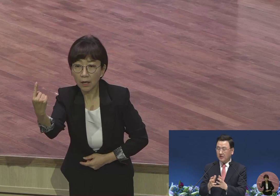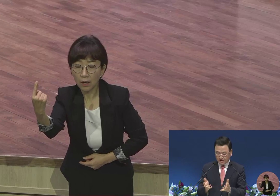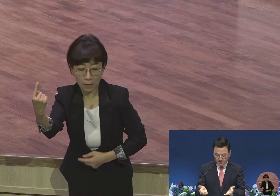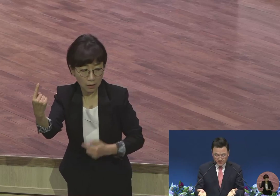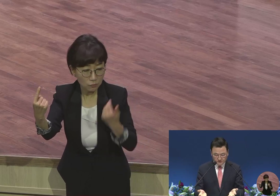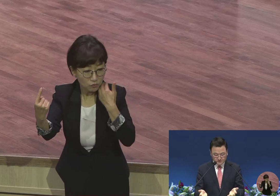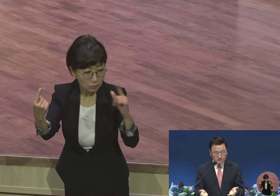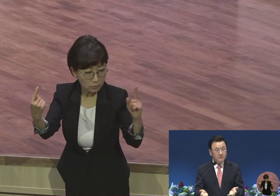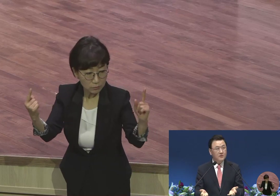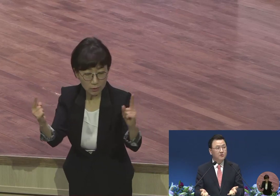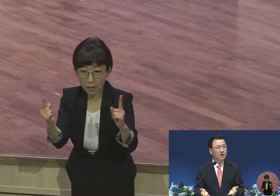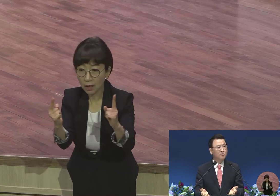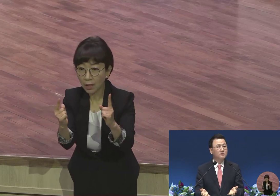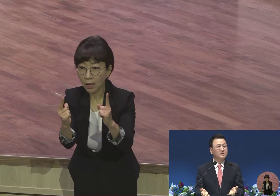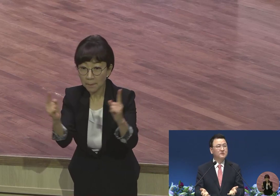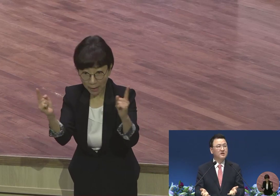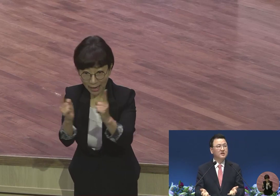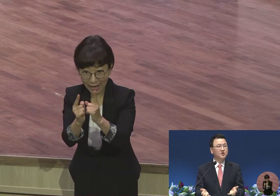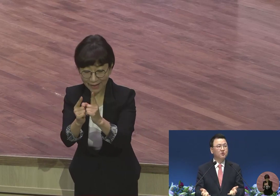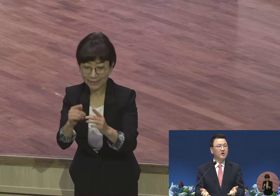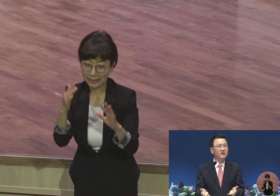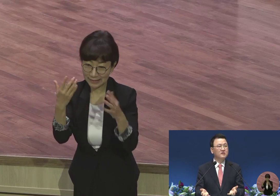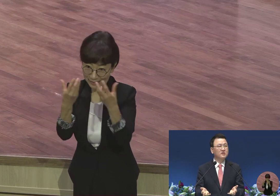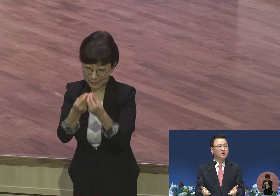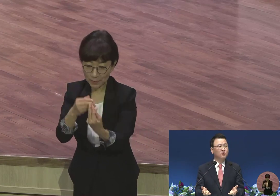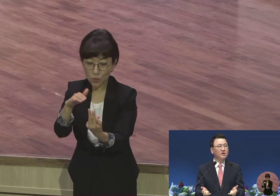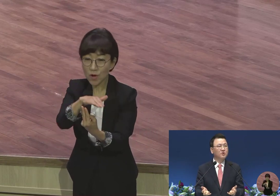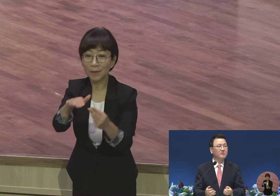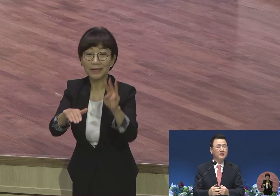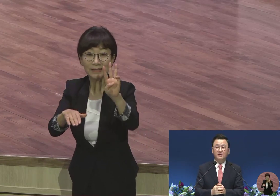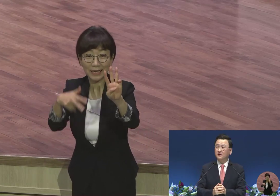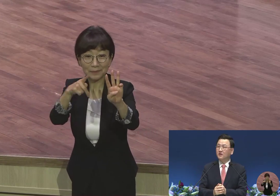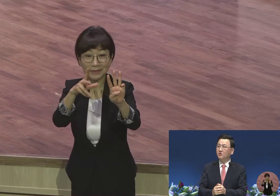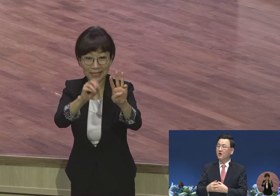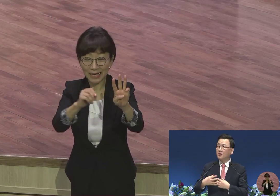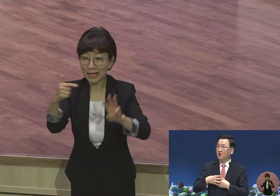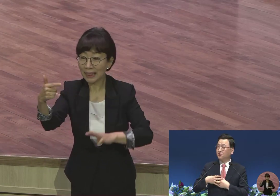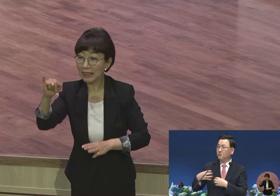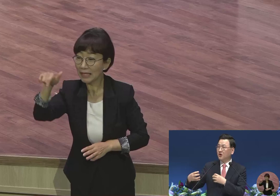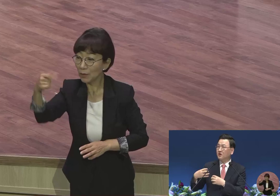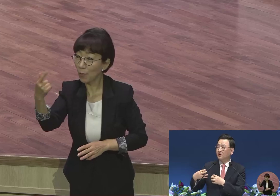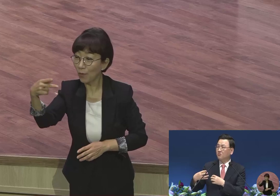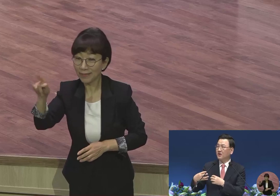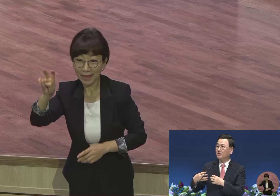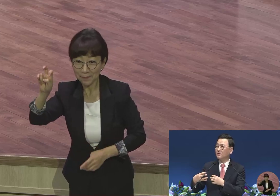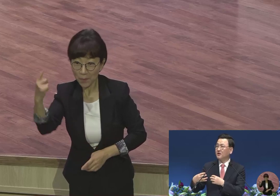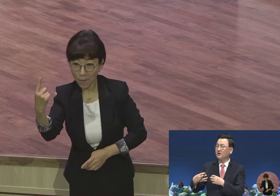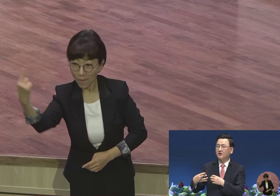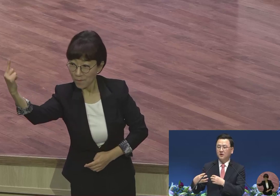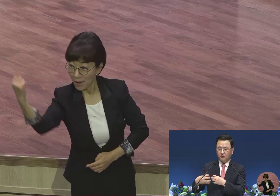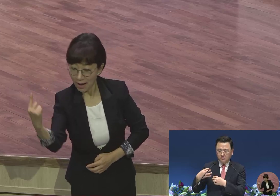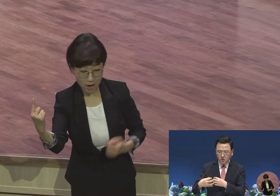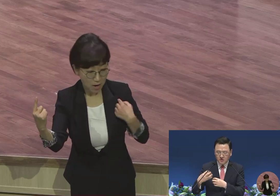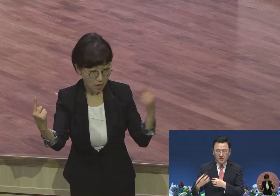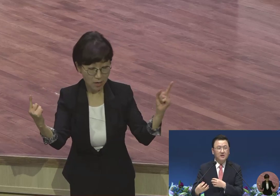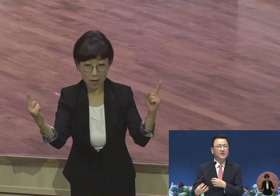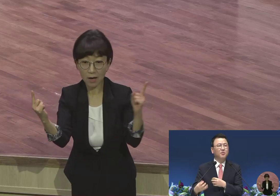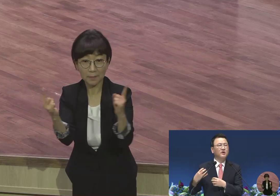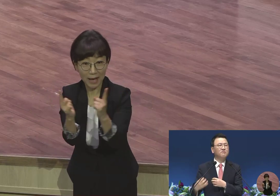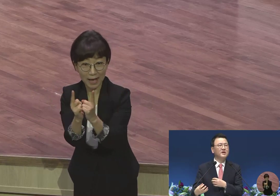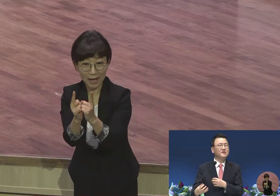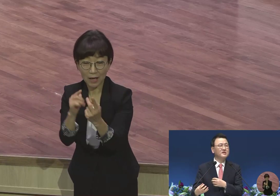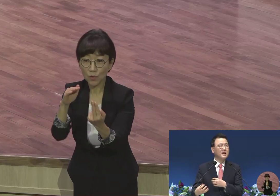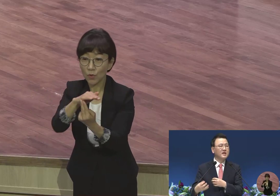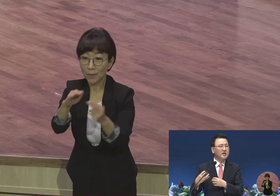장면이 많다는 거예요. 요한복음 3장에 최고의 엘리트 니고데모를 만났을 때도 예수님은 1대1로 만납니다. 요한복음